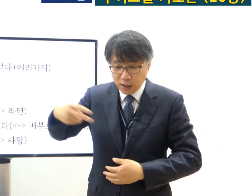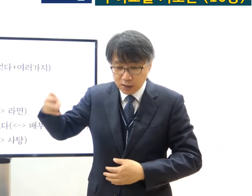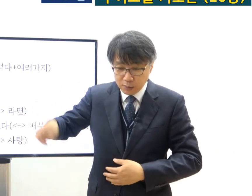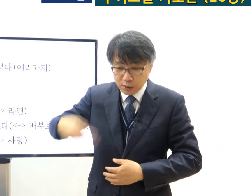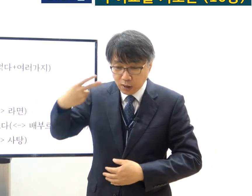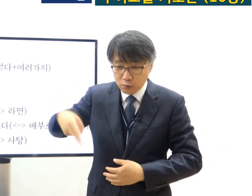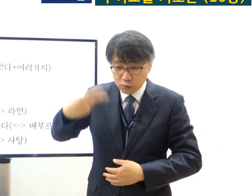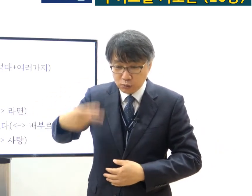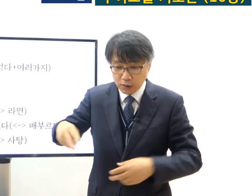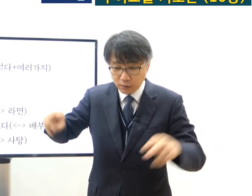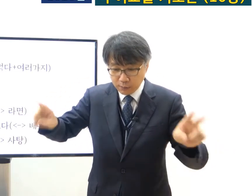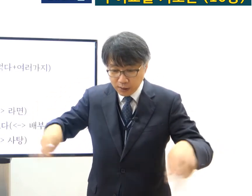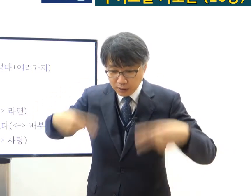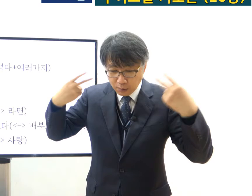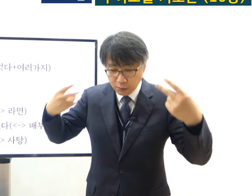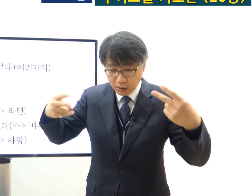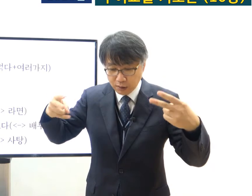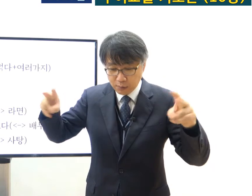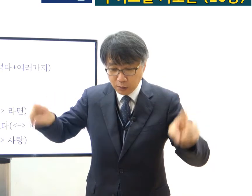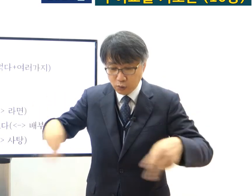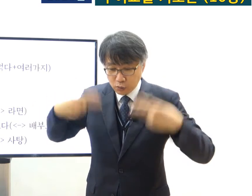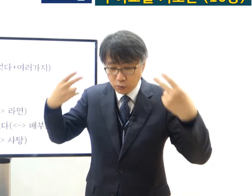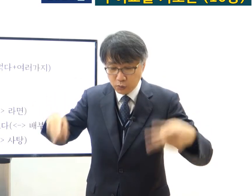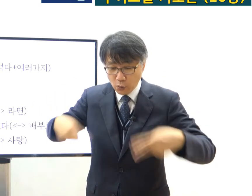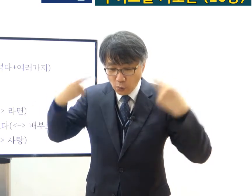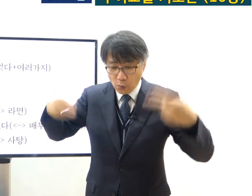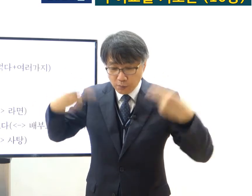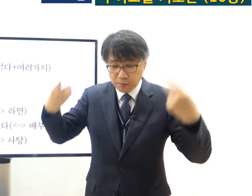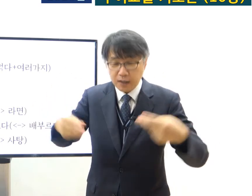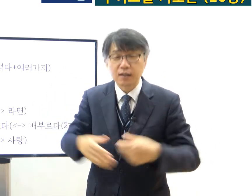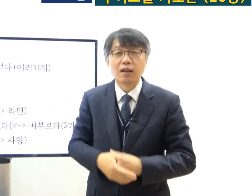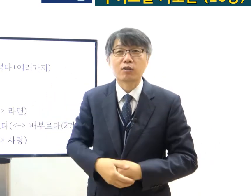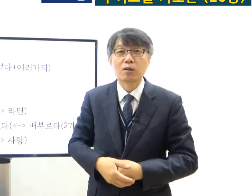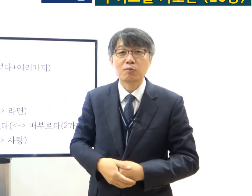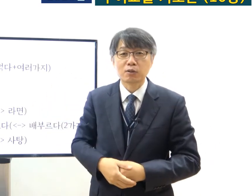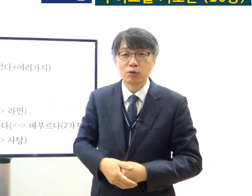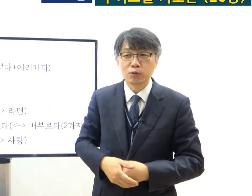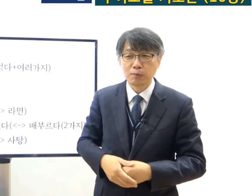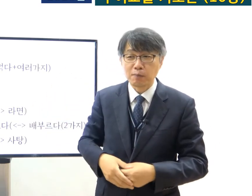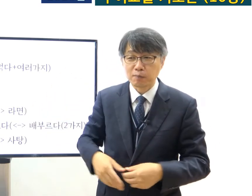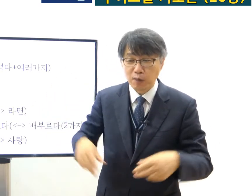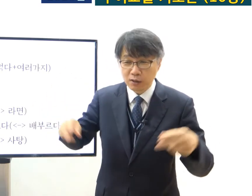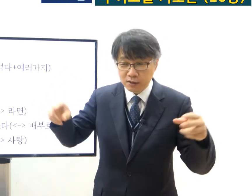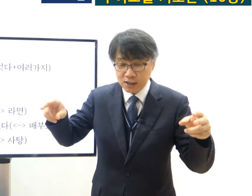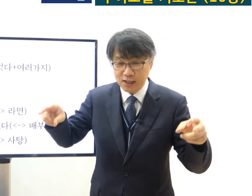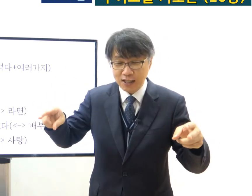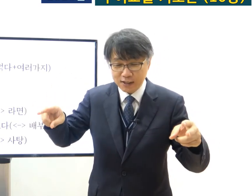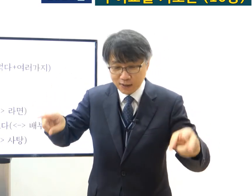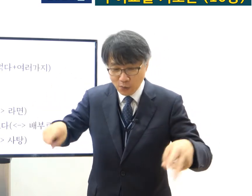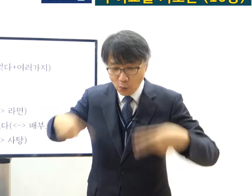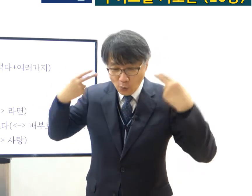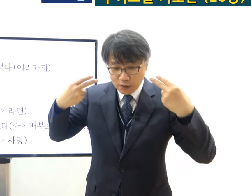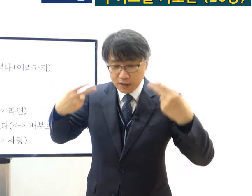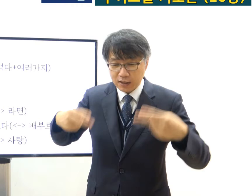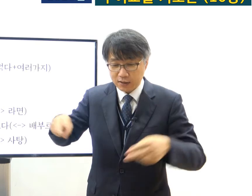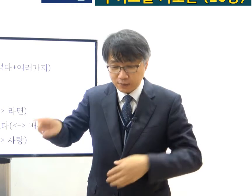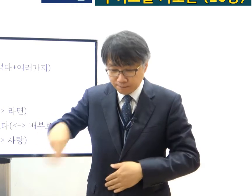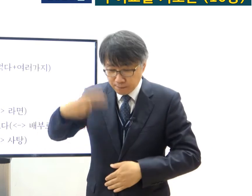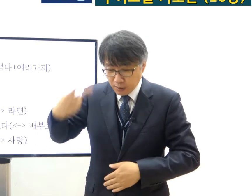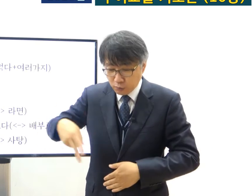생각하시면 이게 국수인데요. 이렇게 표현하게 됩니다. 국수. 이렇게 어떻게 보면 국수 면치기 하듯이 이렇게 하는 것이